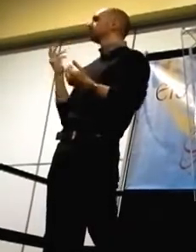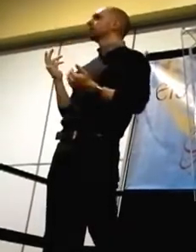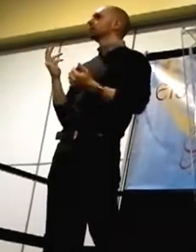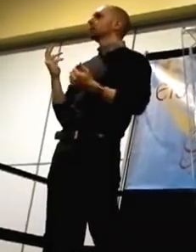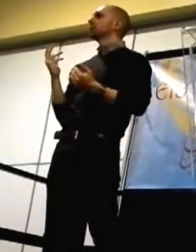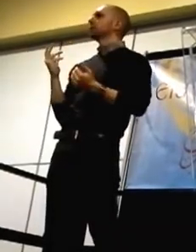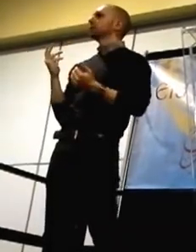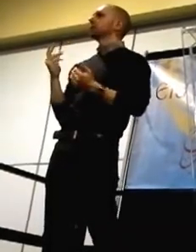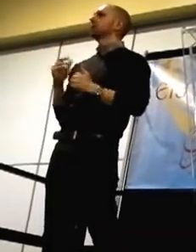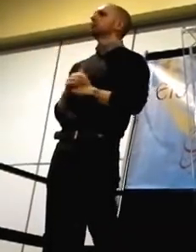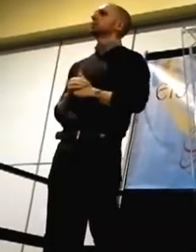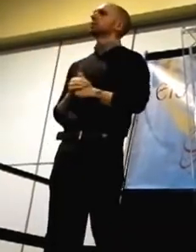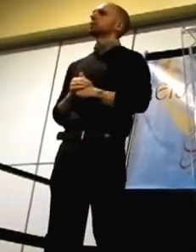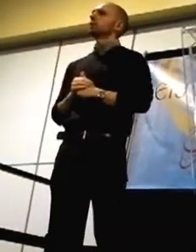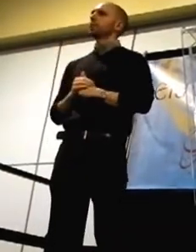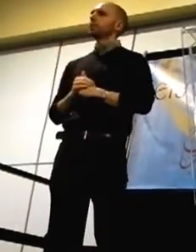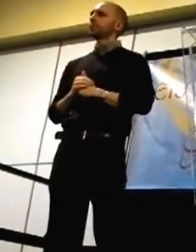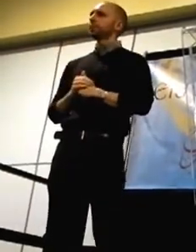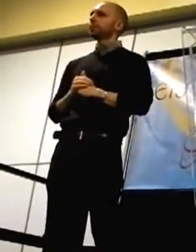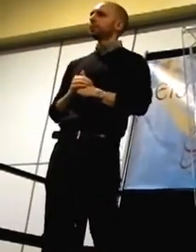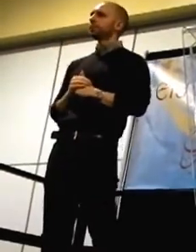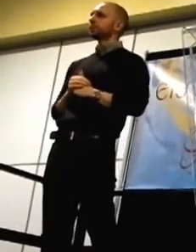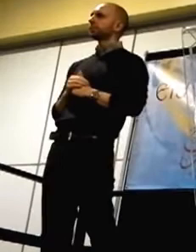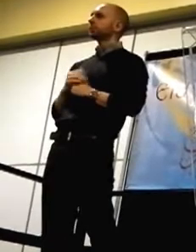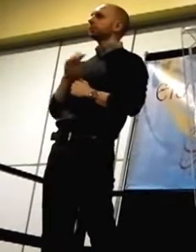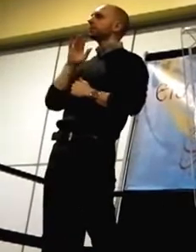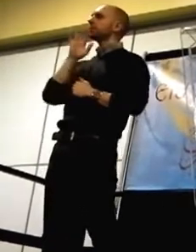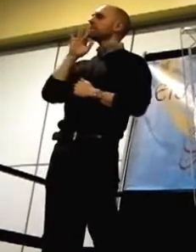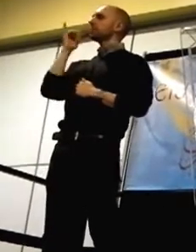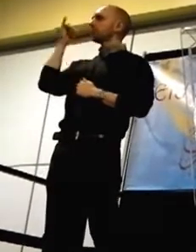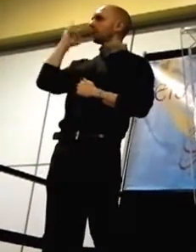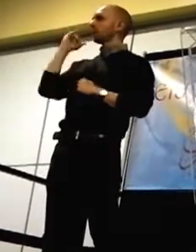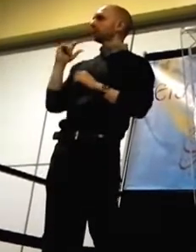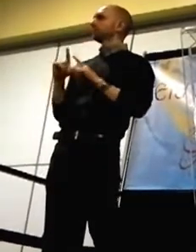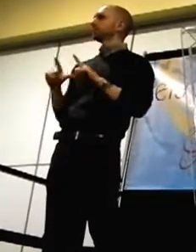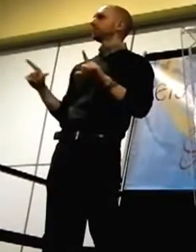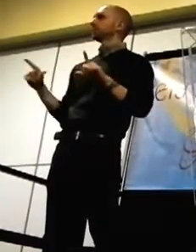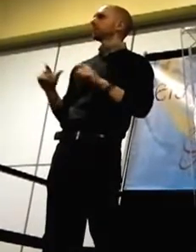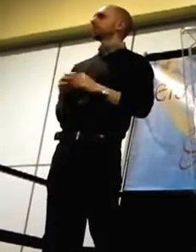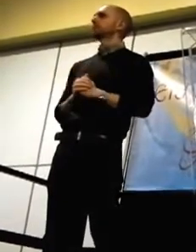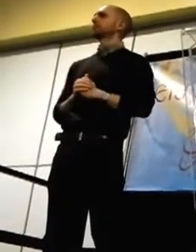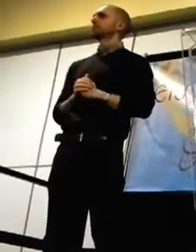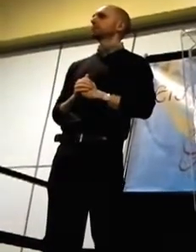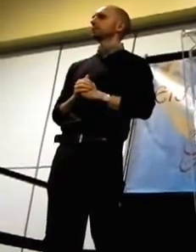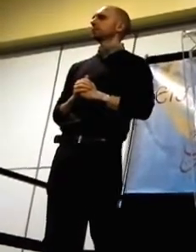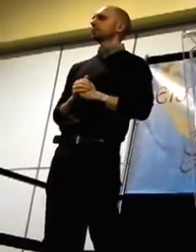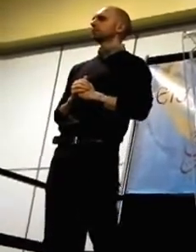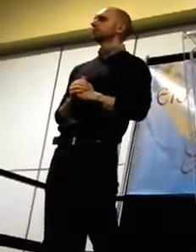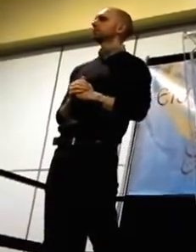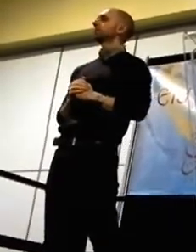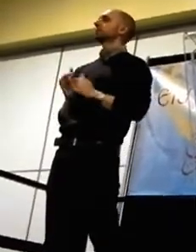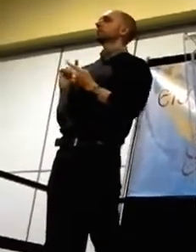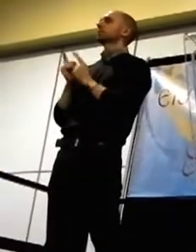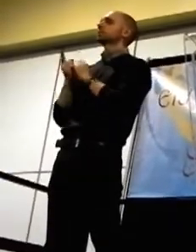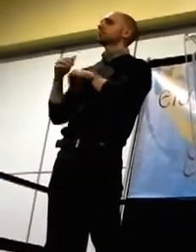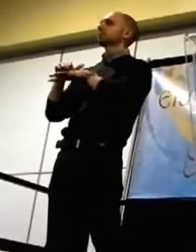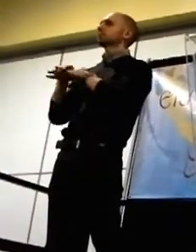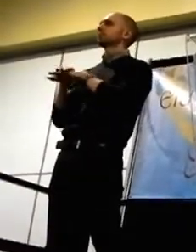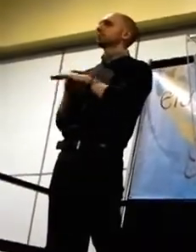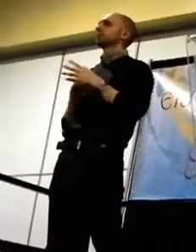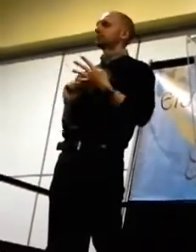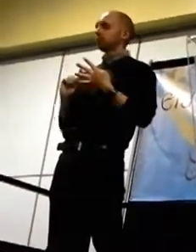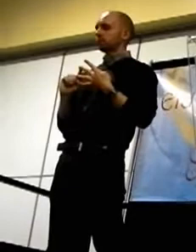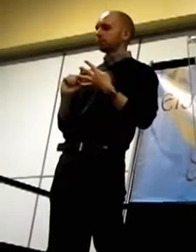أَلَا وَإِنَّ كُلَّ شَيْءٍ مِنْ أَمْرِ الْجَاهِلِيَّةِ تَحْتَ خَدَمَيَّ مَوْضُوعٍ. Everything, all